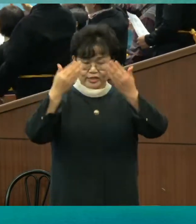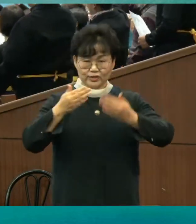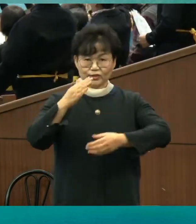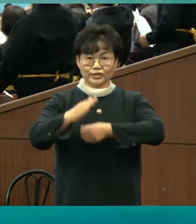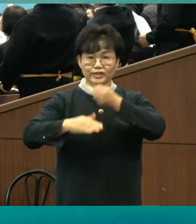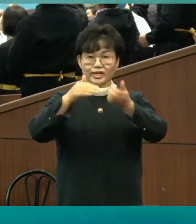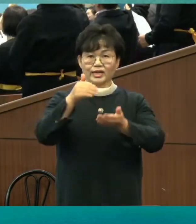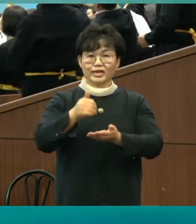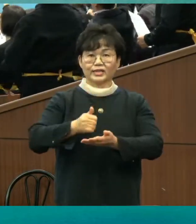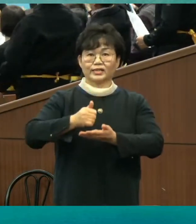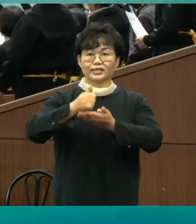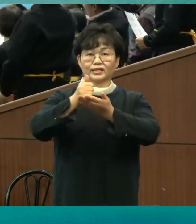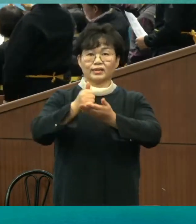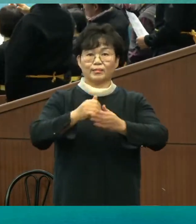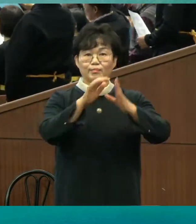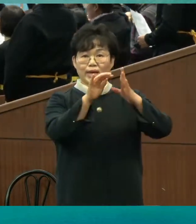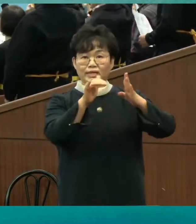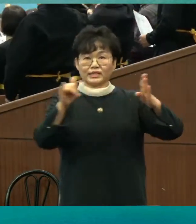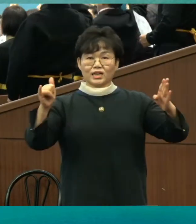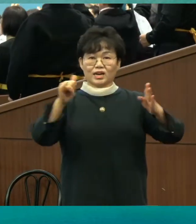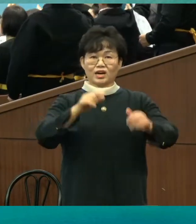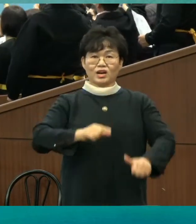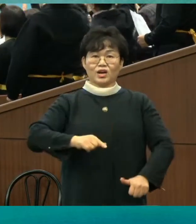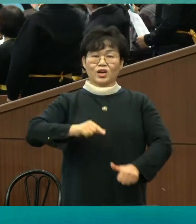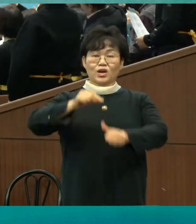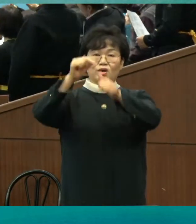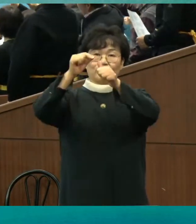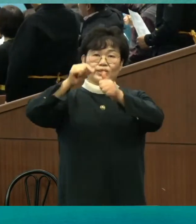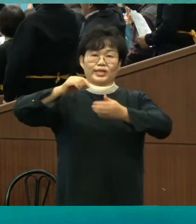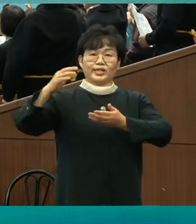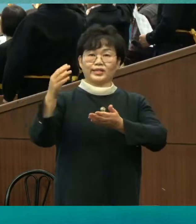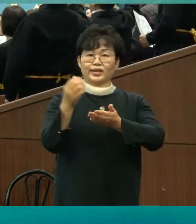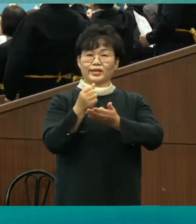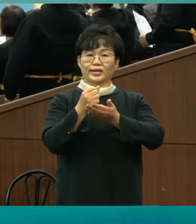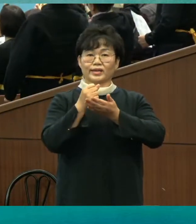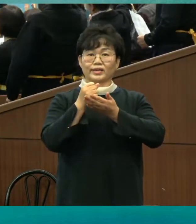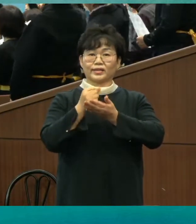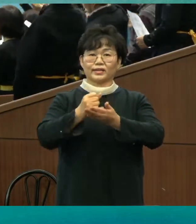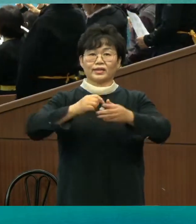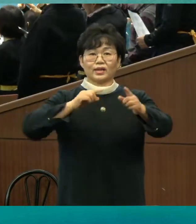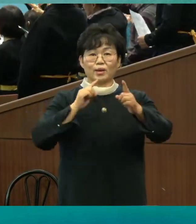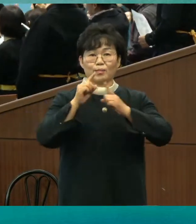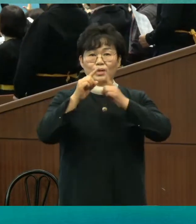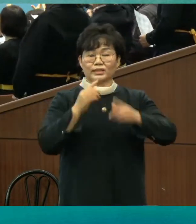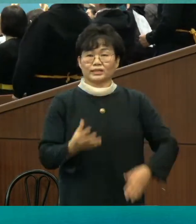승리를 주신 하나님 백성 구원했네